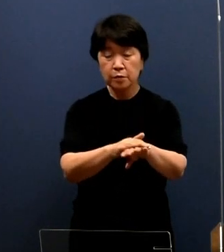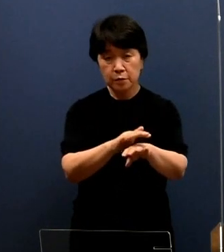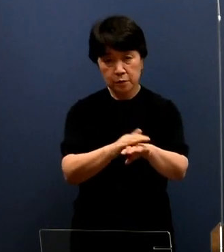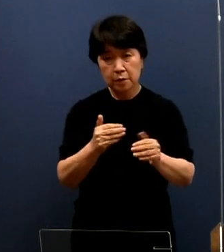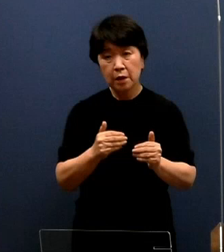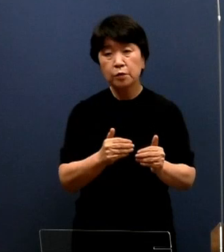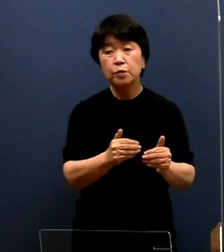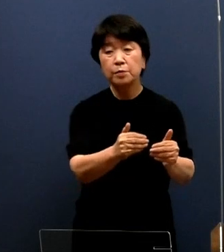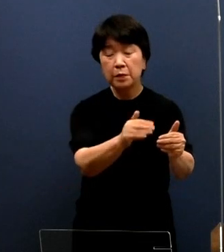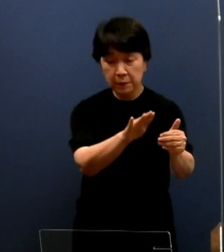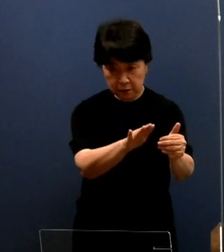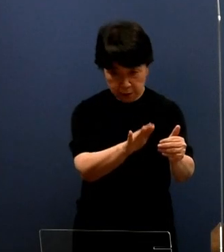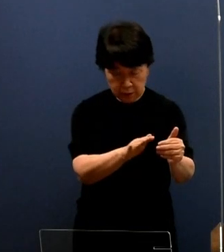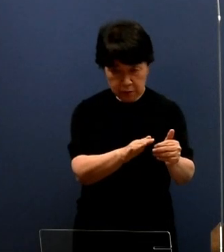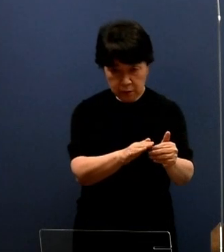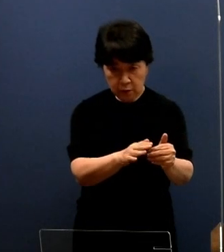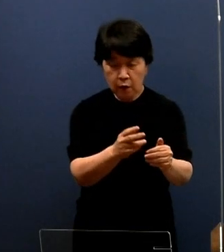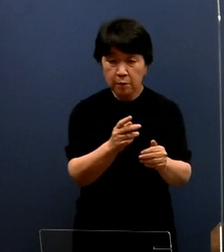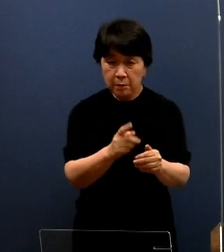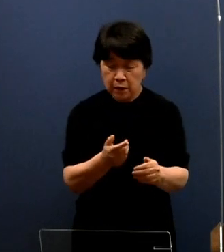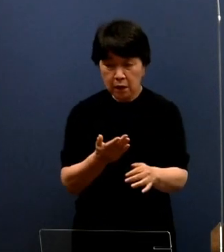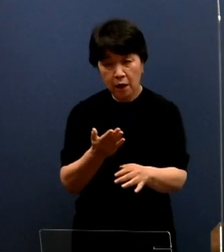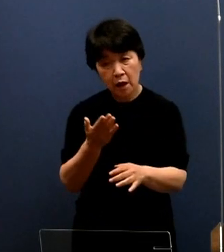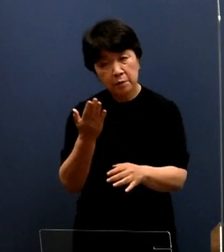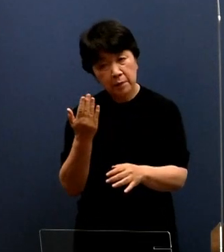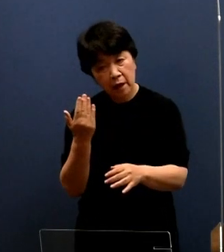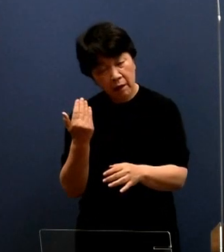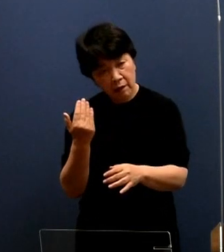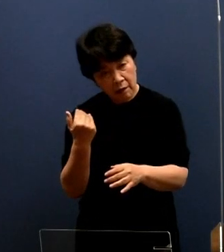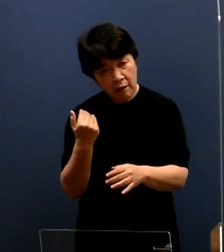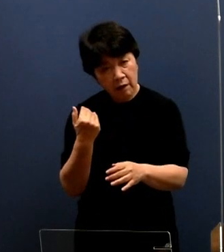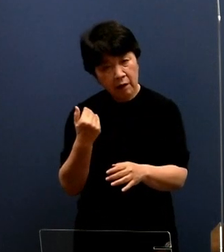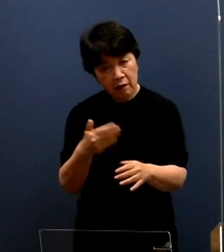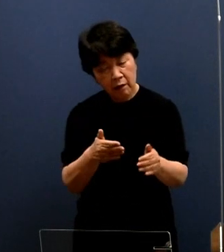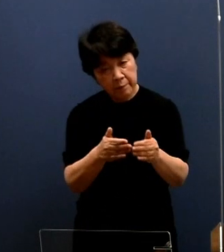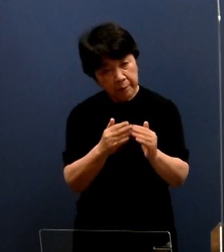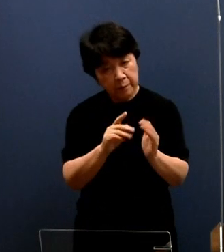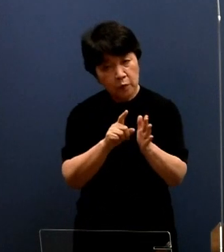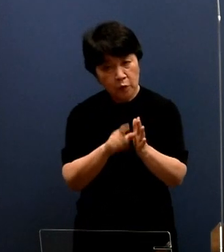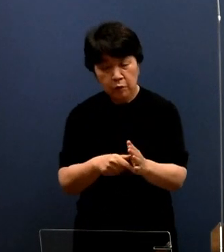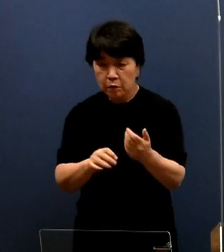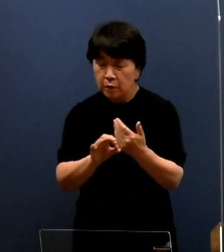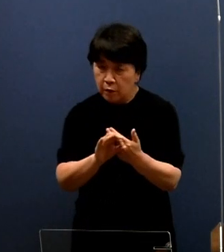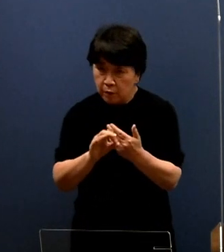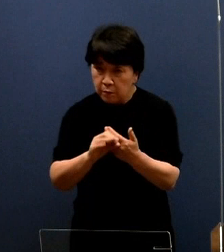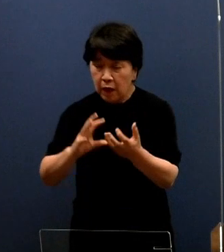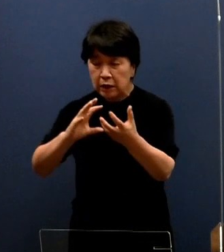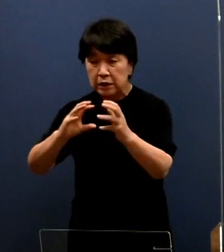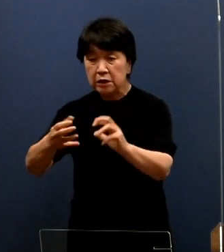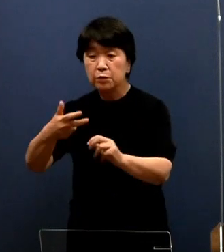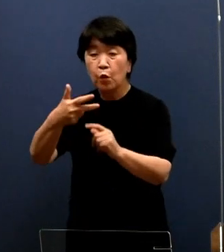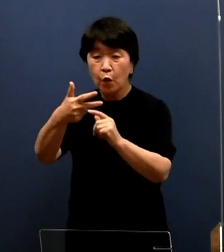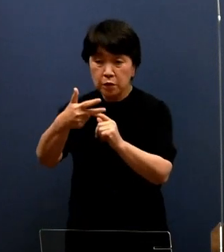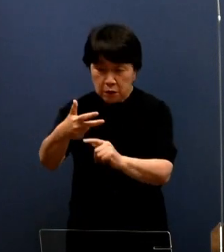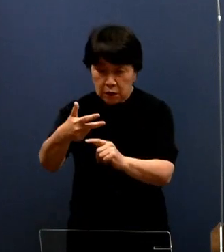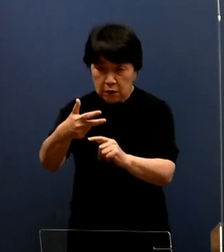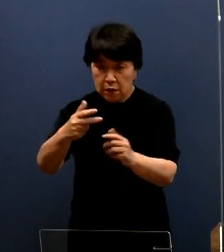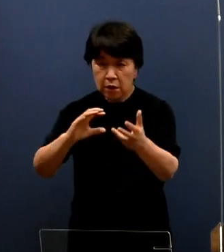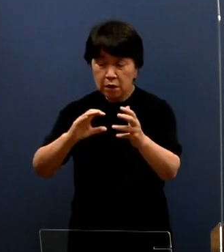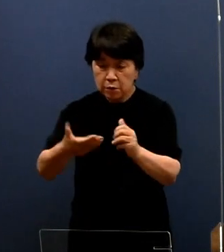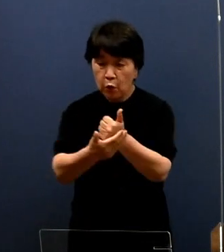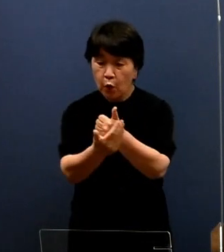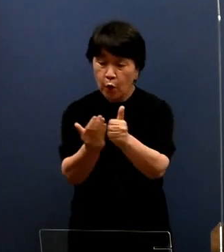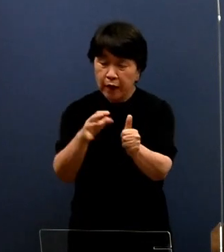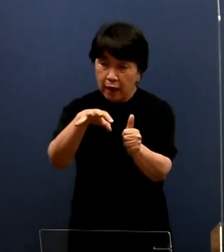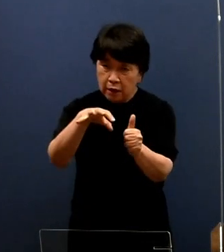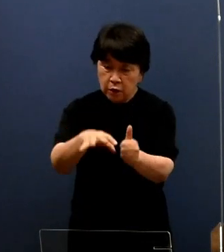さまざまに滞っていた、特に最初、立ち上がりの段階で滞っていた出雲市、出雲保健所の連絡